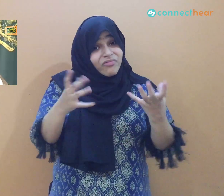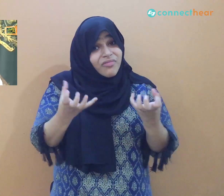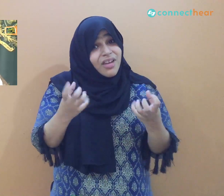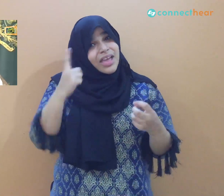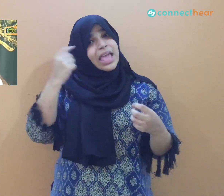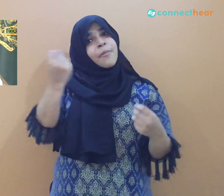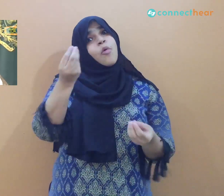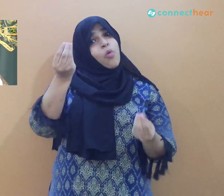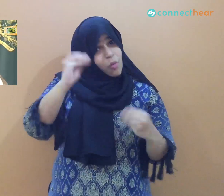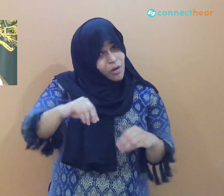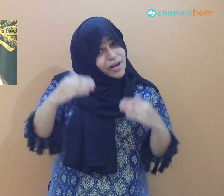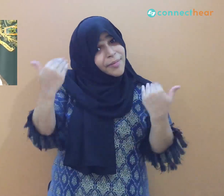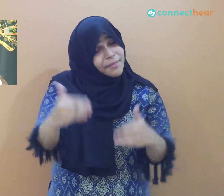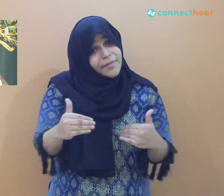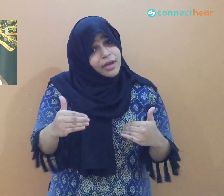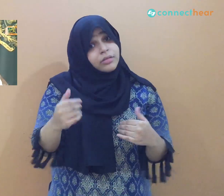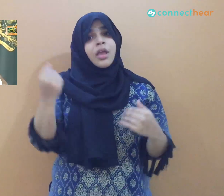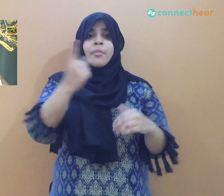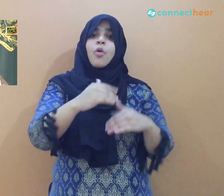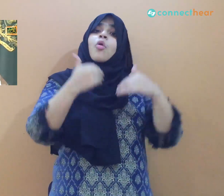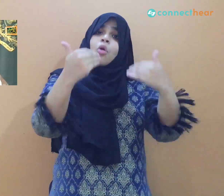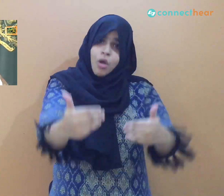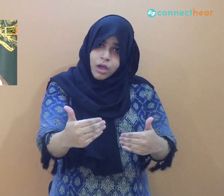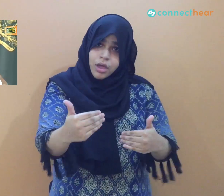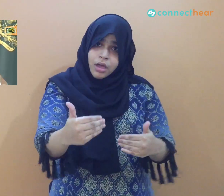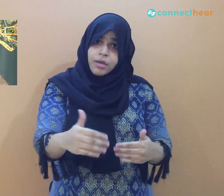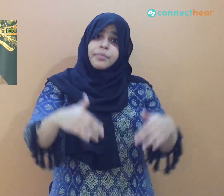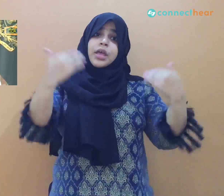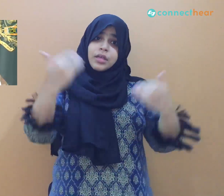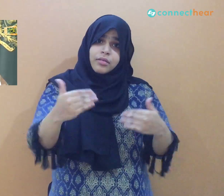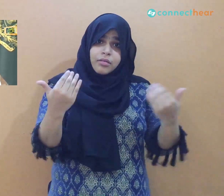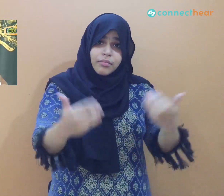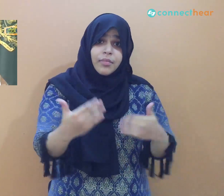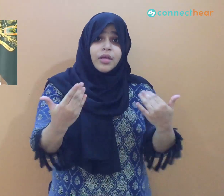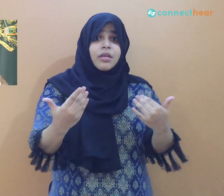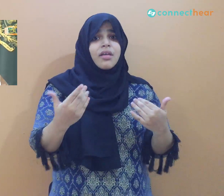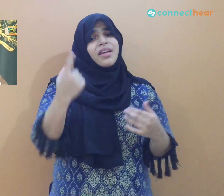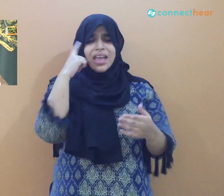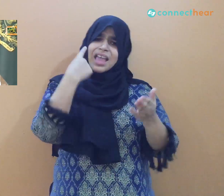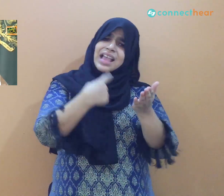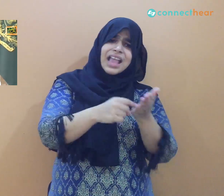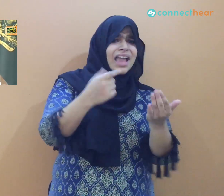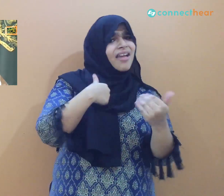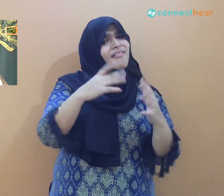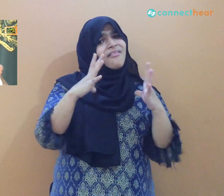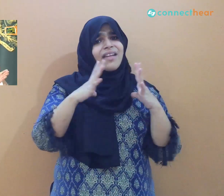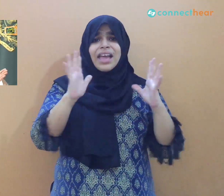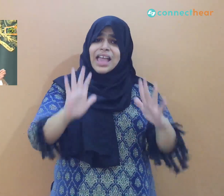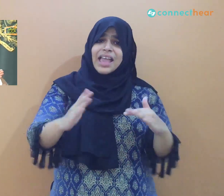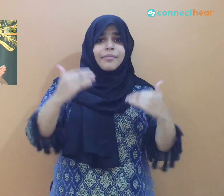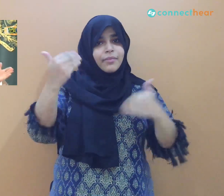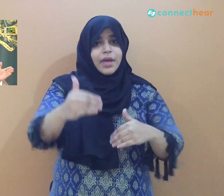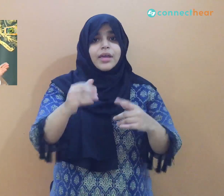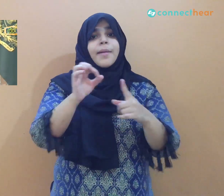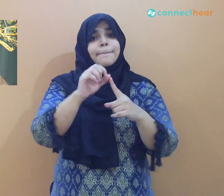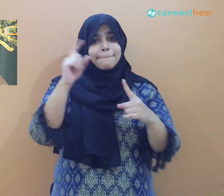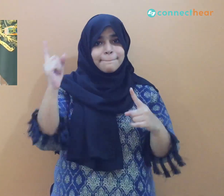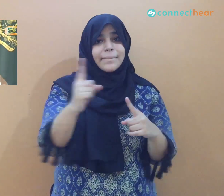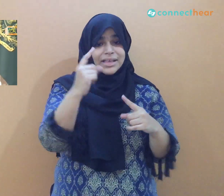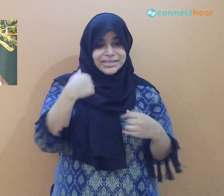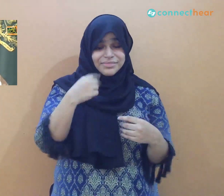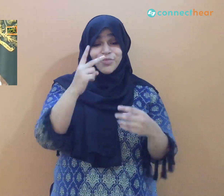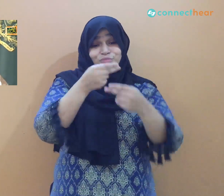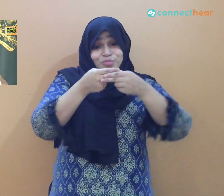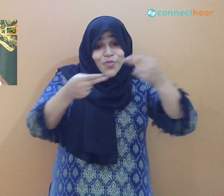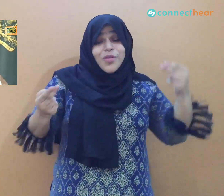اور رکھتے ہیں اور پھر 1 مہینہ اور رکھتے ہیں؟ یہ کیوں نہیں ہم کر سکتے؟ یہ تو پاکستان ہے جس کے اوپر ابھی میں آنے